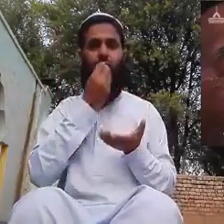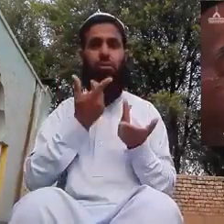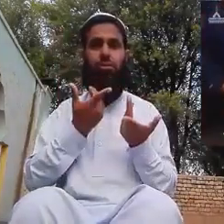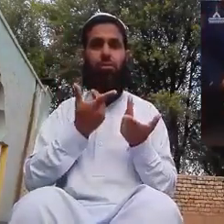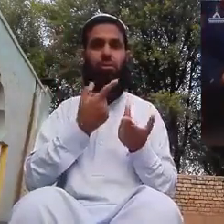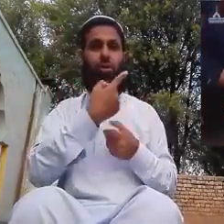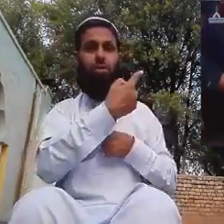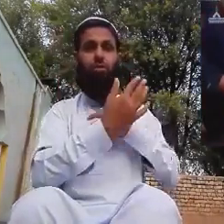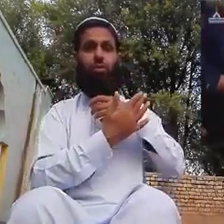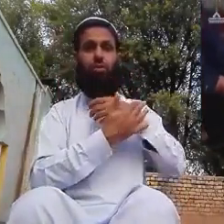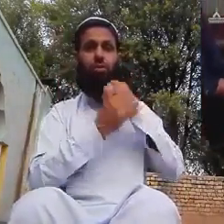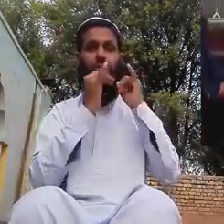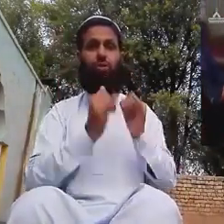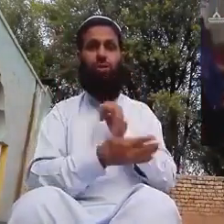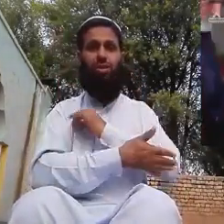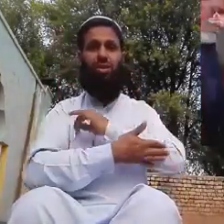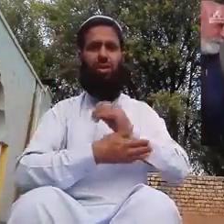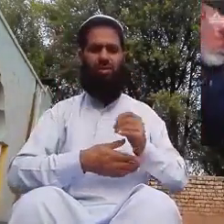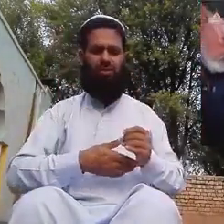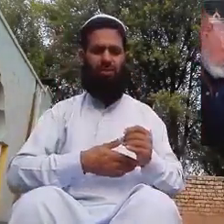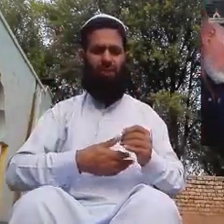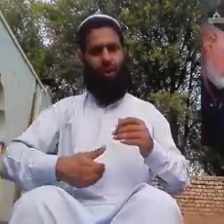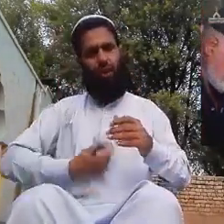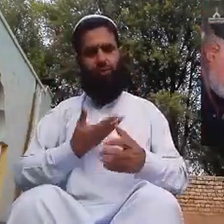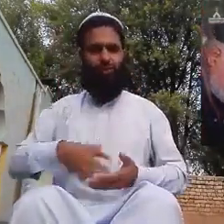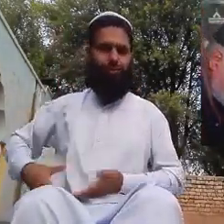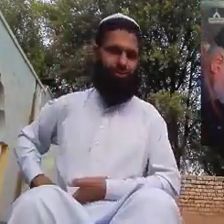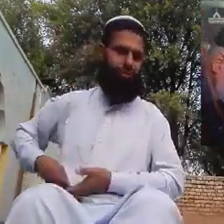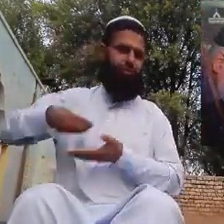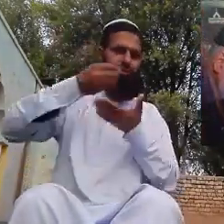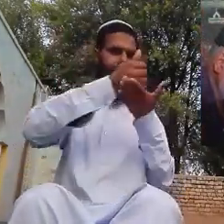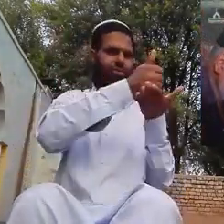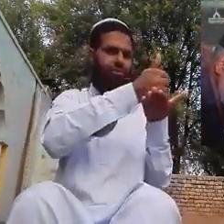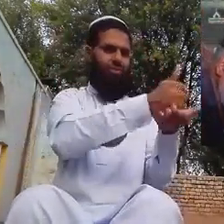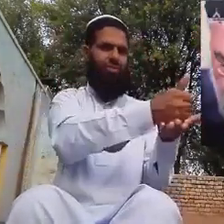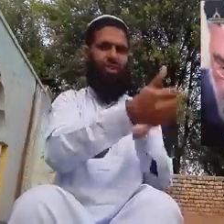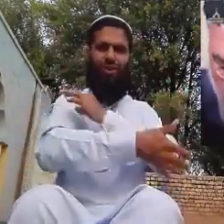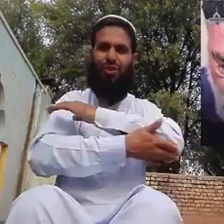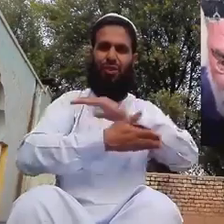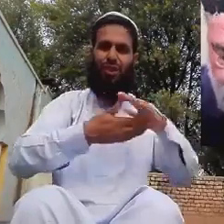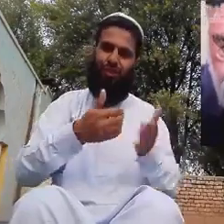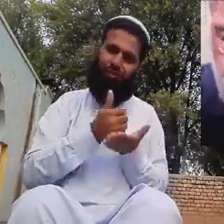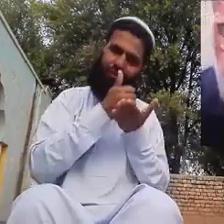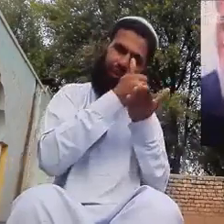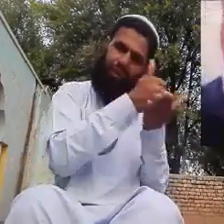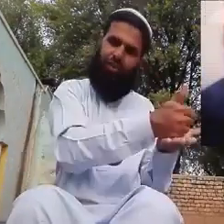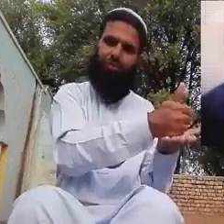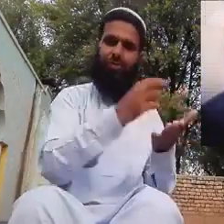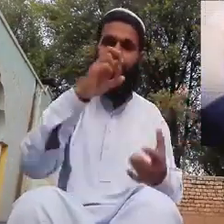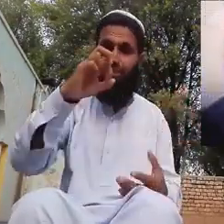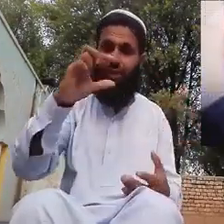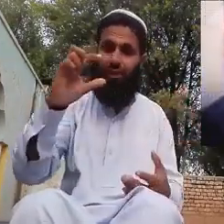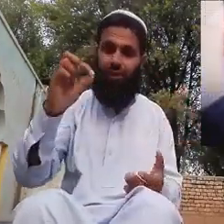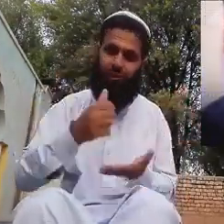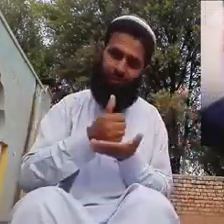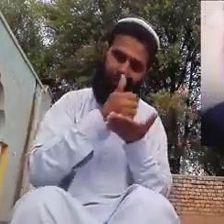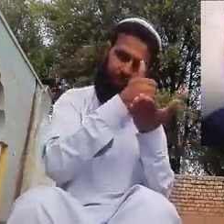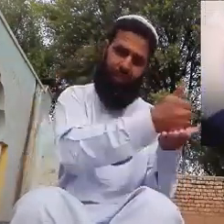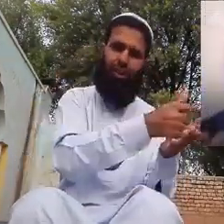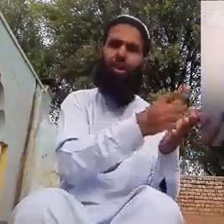थे। ये सुनकर शोहर खाना खाने लगा, मगर उसकी आंखों से आंसू बह रहे थे कि उसके रब के कितने एहसान हैं कि हम